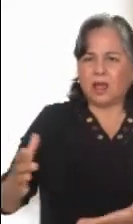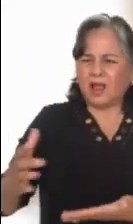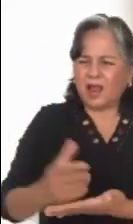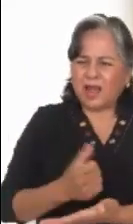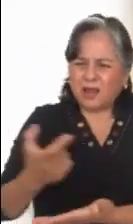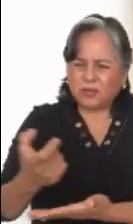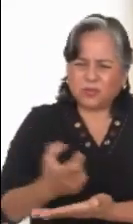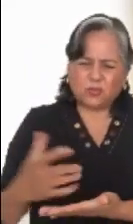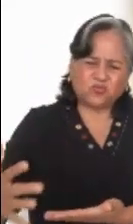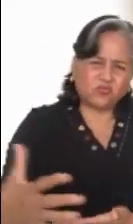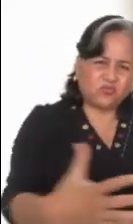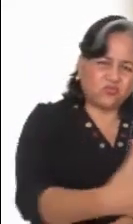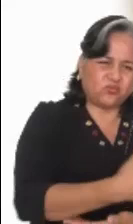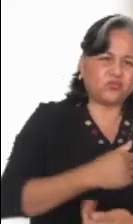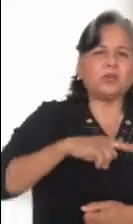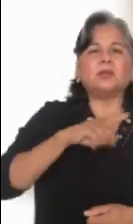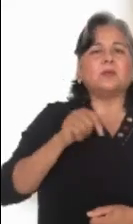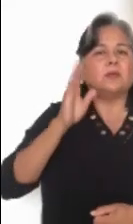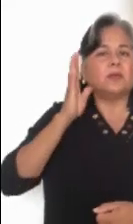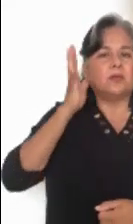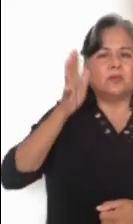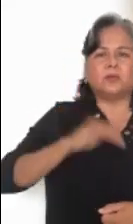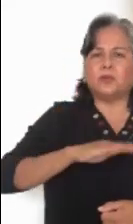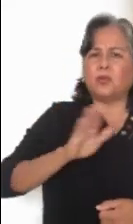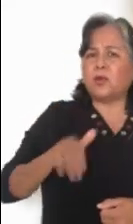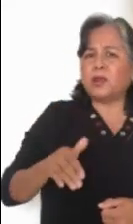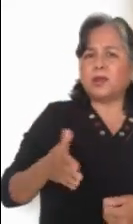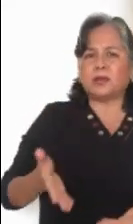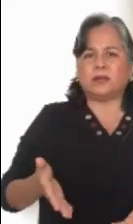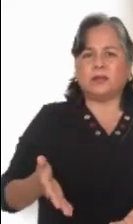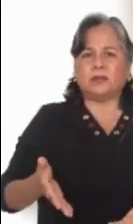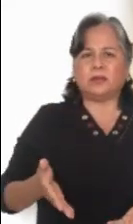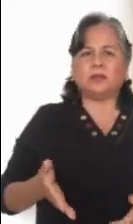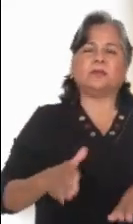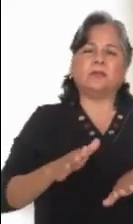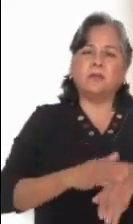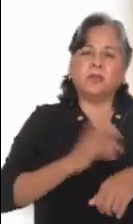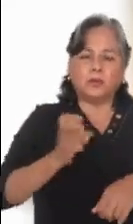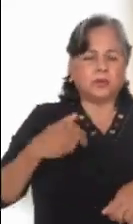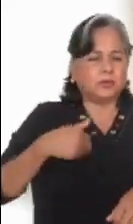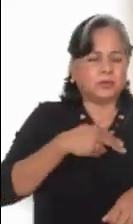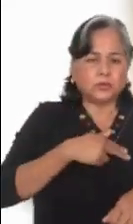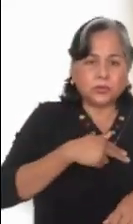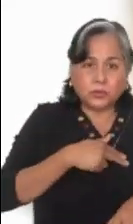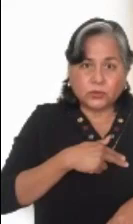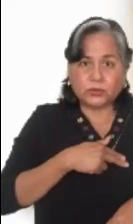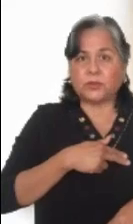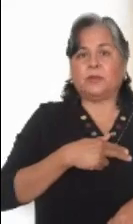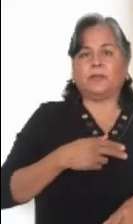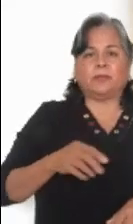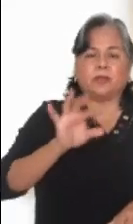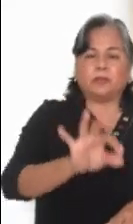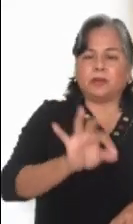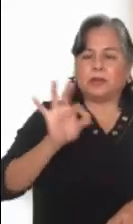el mundo si se pierde a sí mismo o se destruye? De nuestras elecciones dependerá si